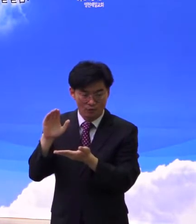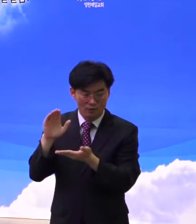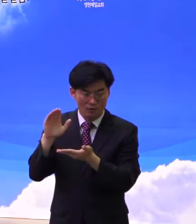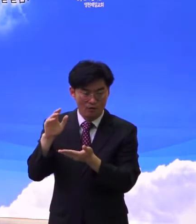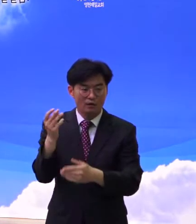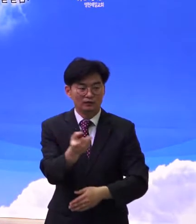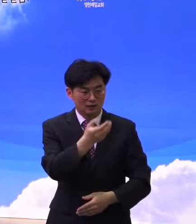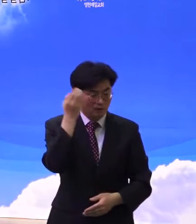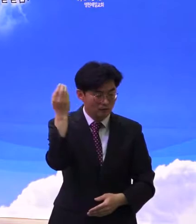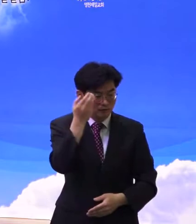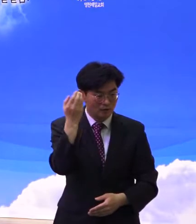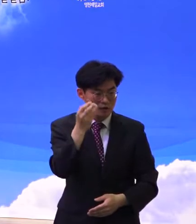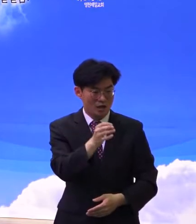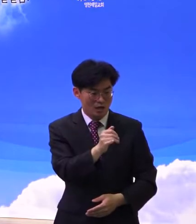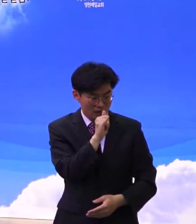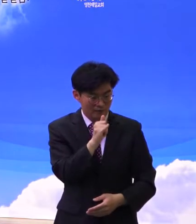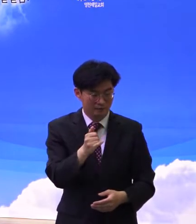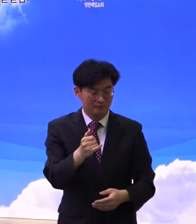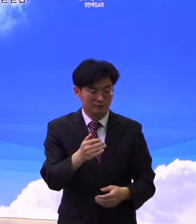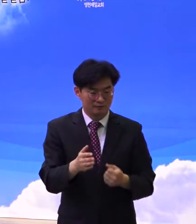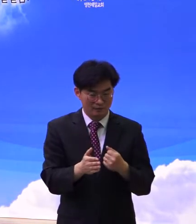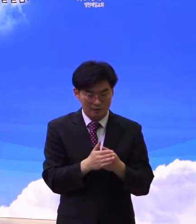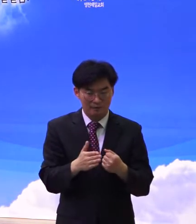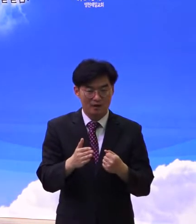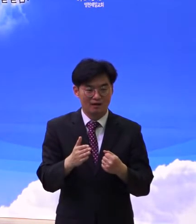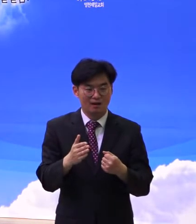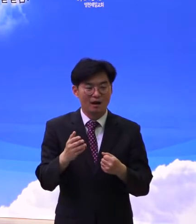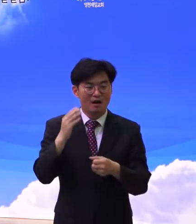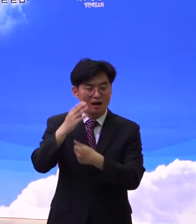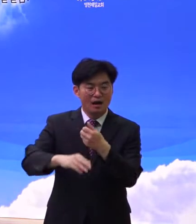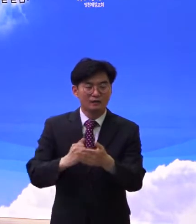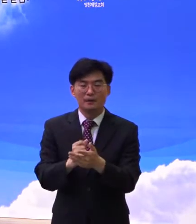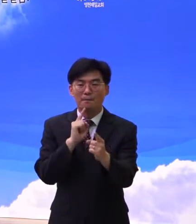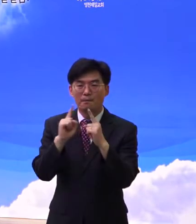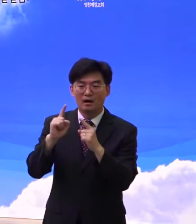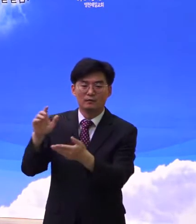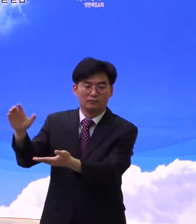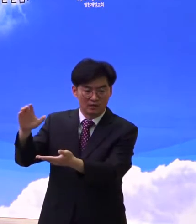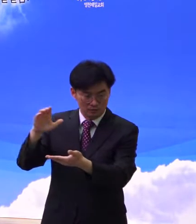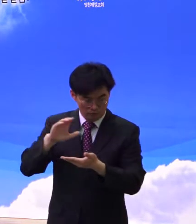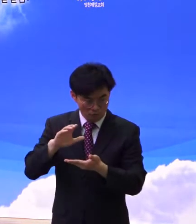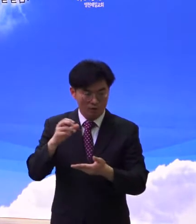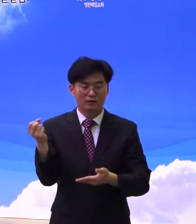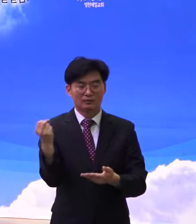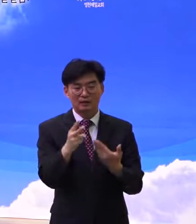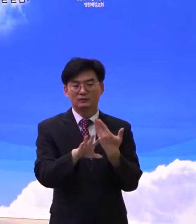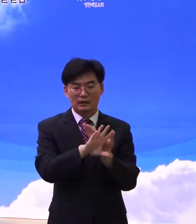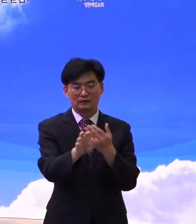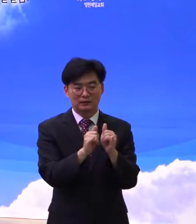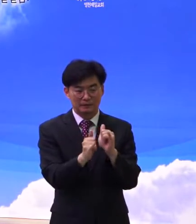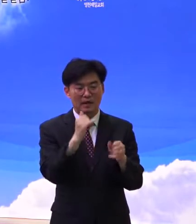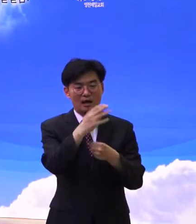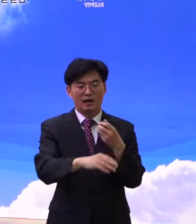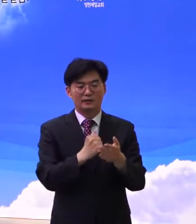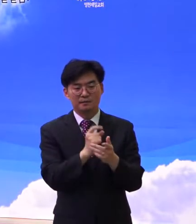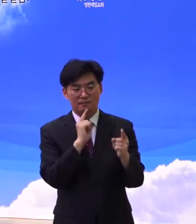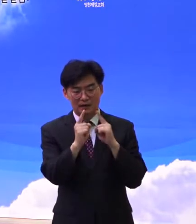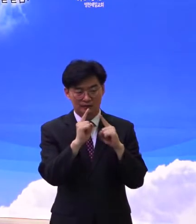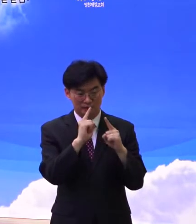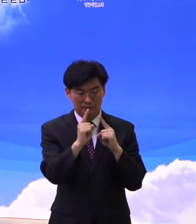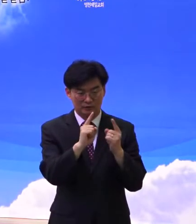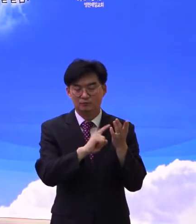입을 통해서 선포된 것입니다. 그러니까 그날 그때의 사건은 하나님께서 말씀하시고